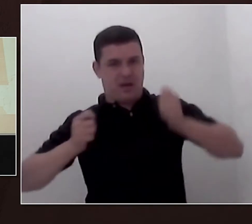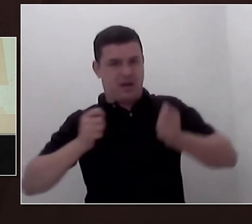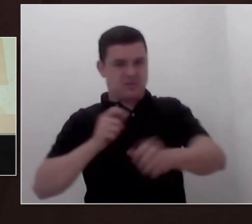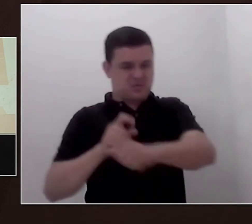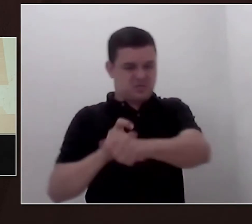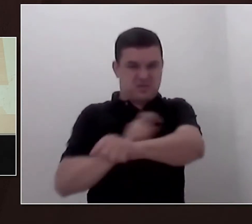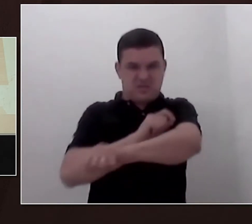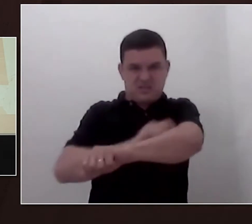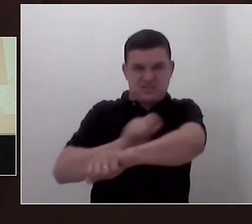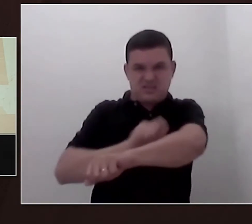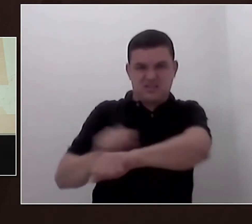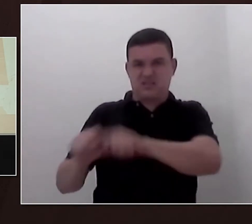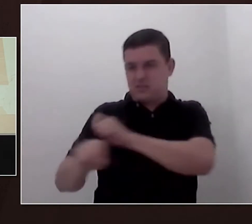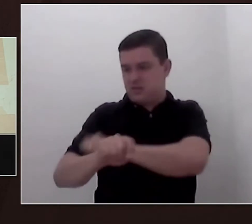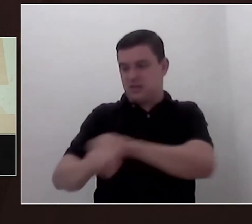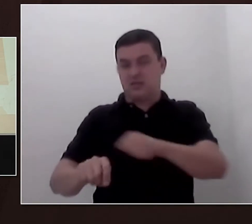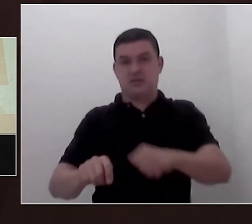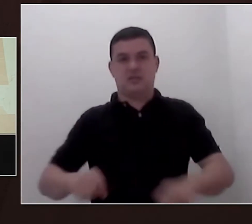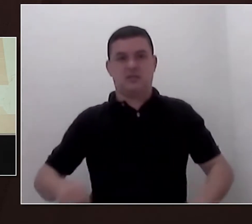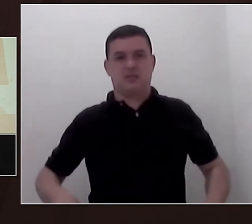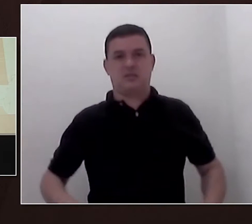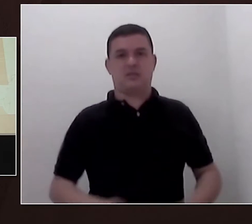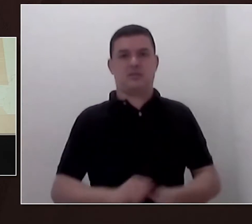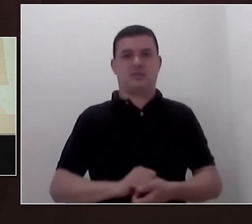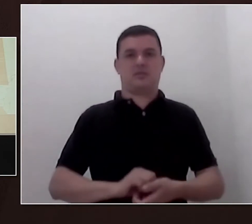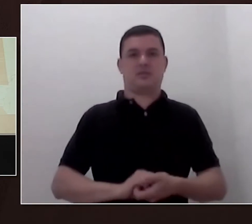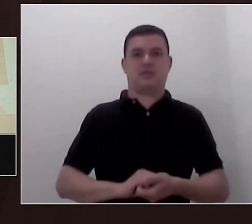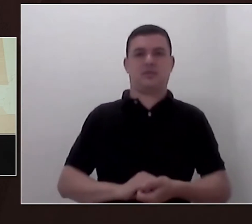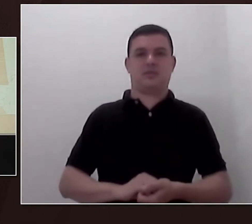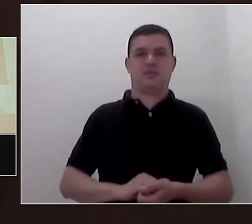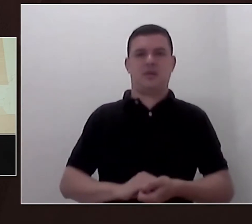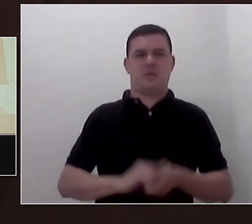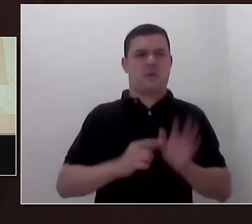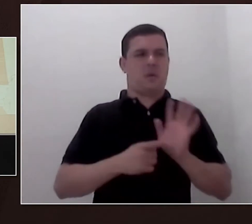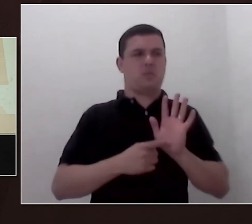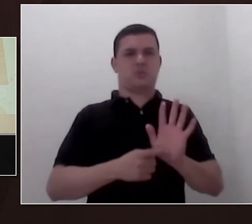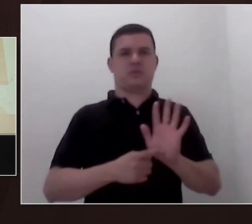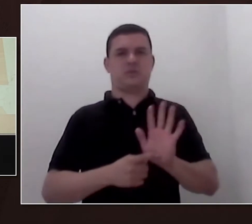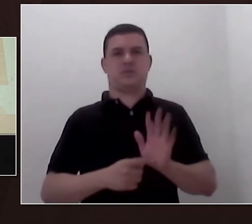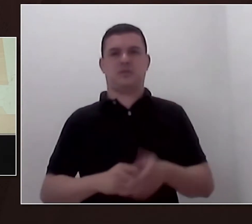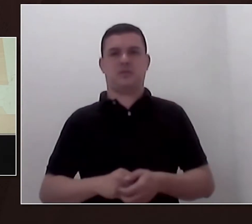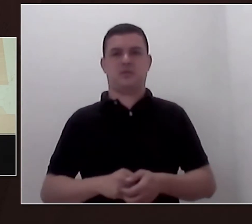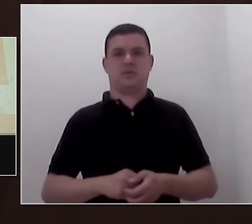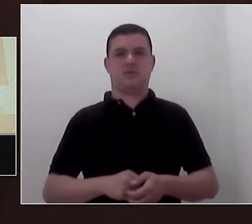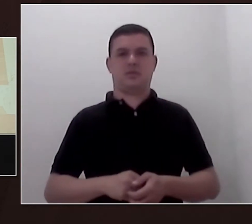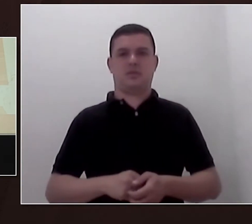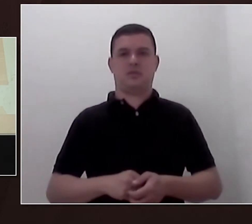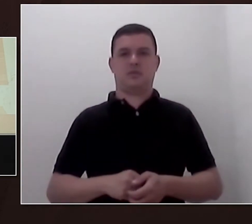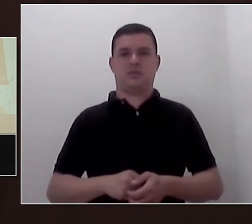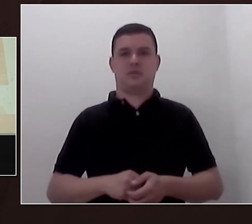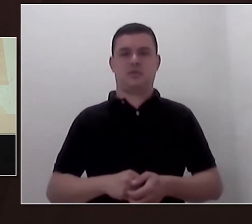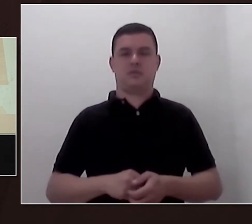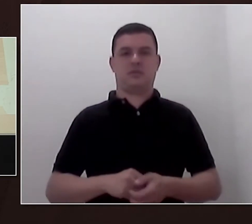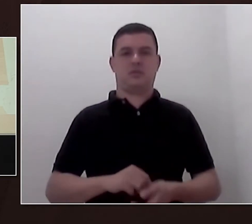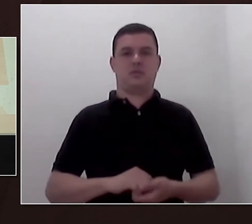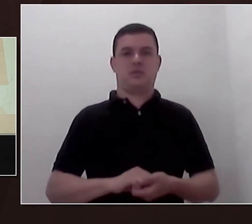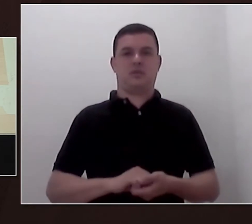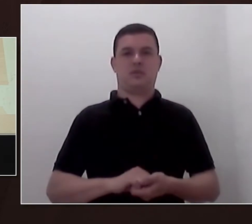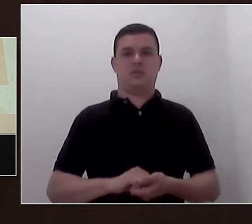Se açoitando com as costas todo ensanguentado, o corpo todo ensanguentado. Isso vem, né?